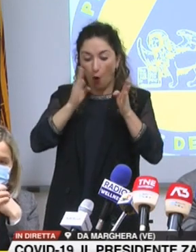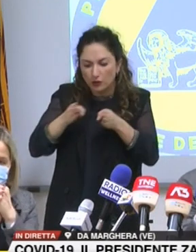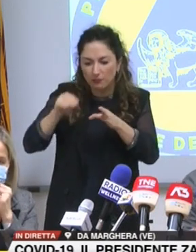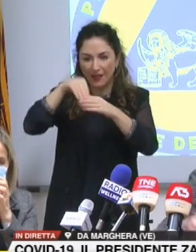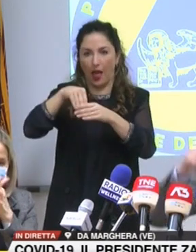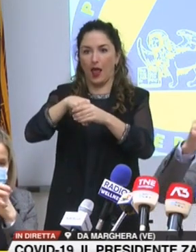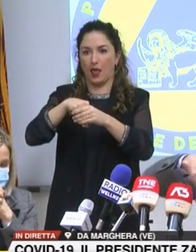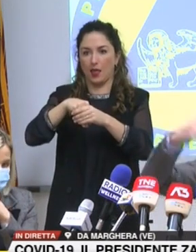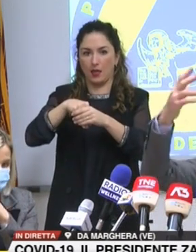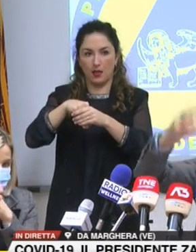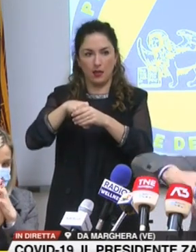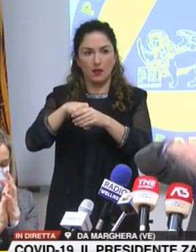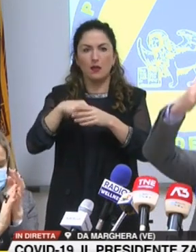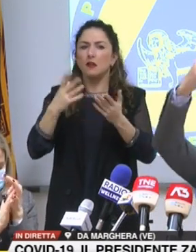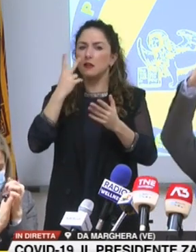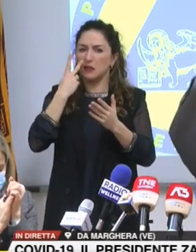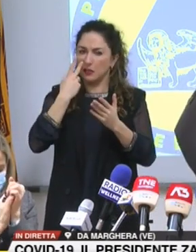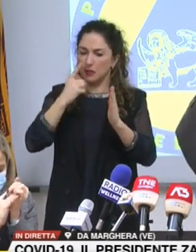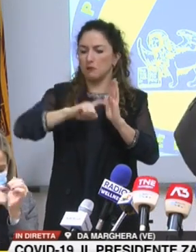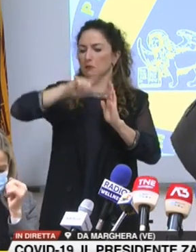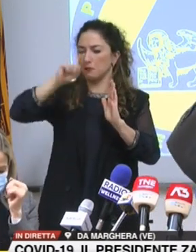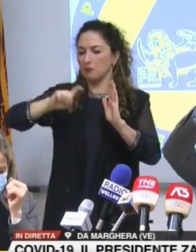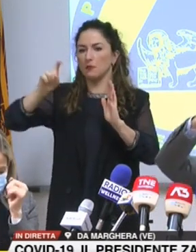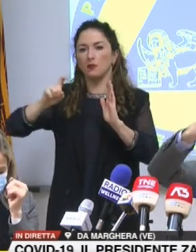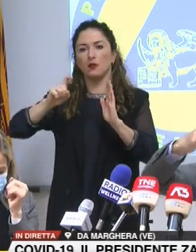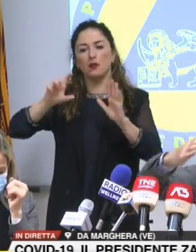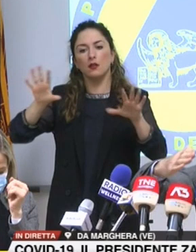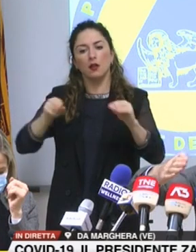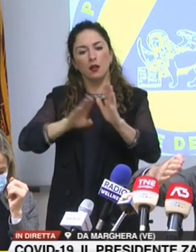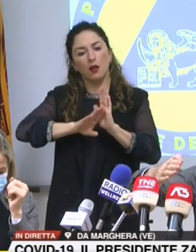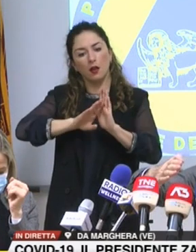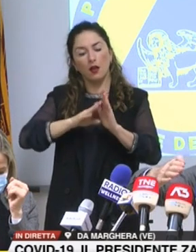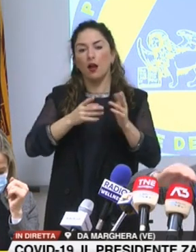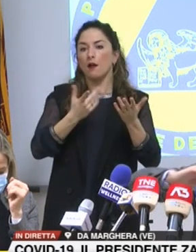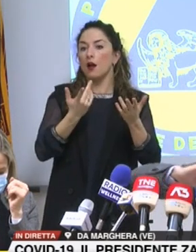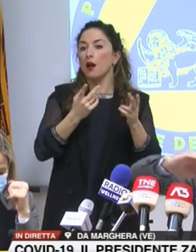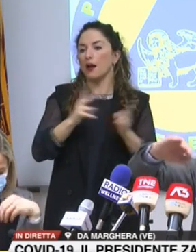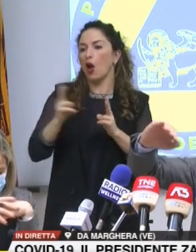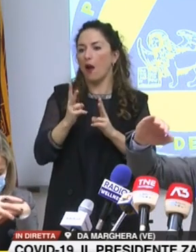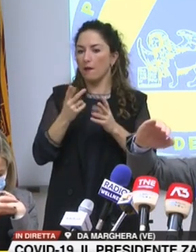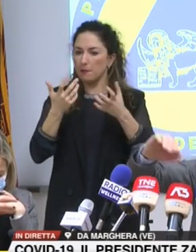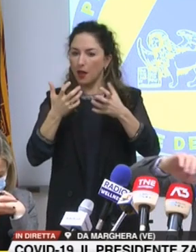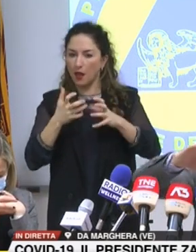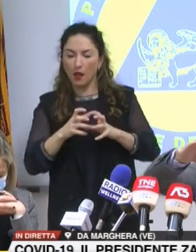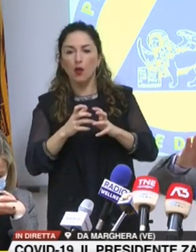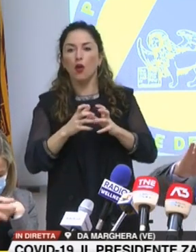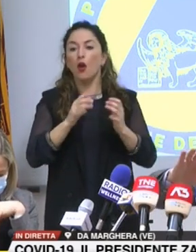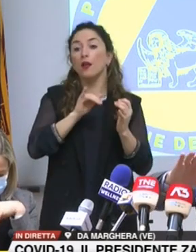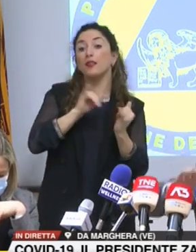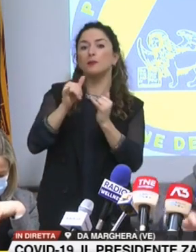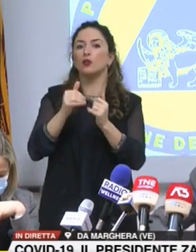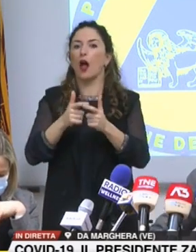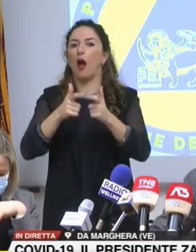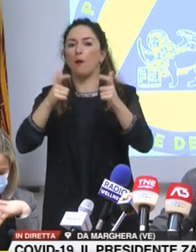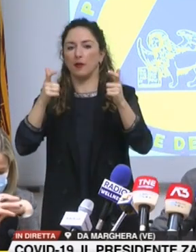nell'ospedalizzazione. Lo vedete proprio negli istogrammi, vedete che a un certo punto inizia a calare l'ospedalizzazione e quindi aumentano le dimissioni al netto